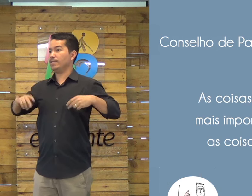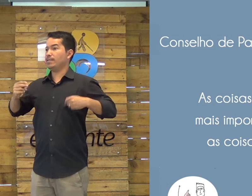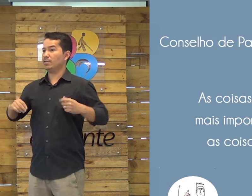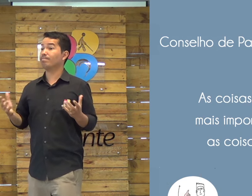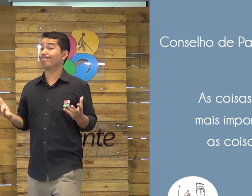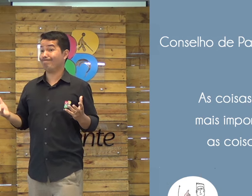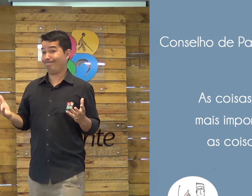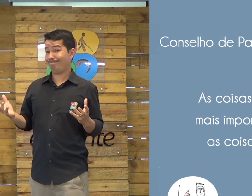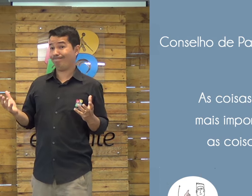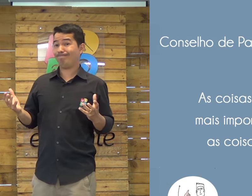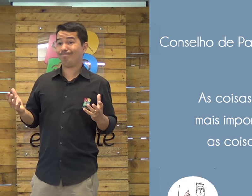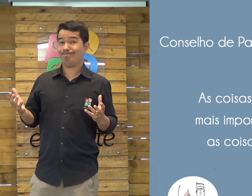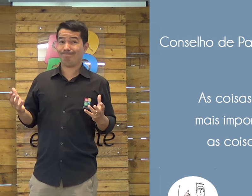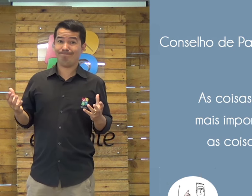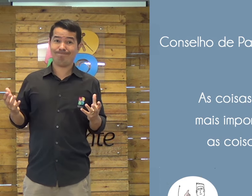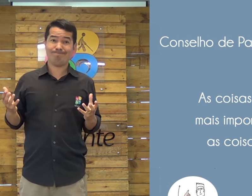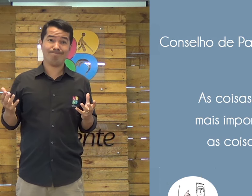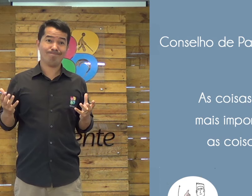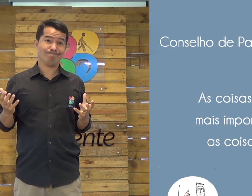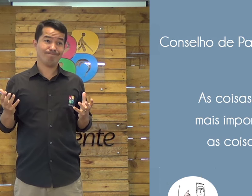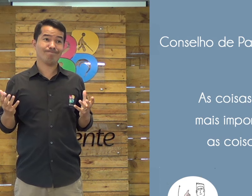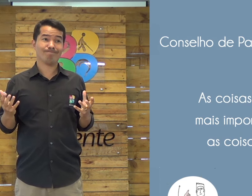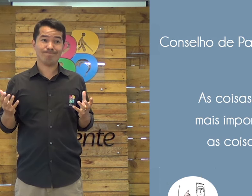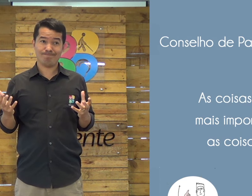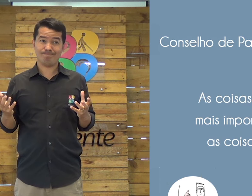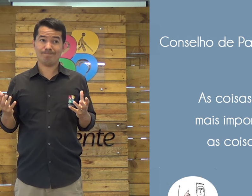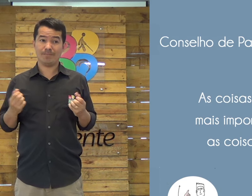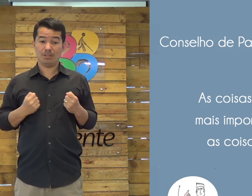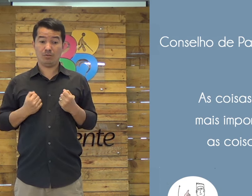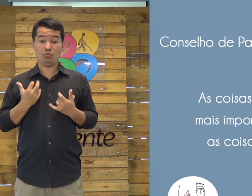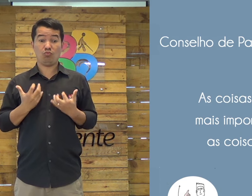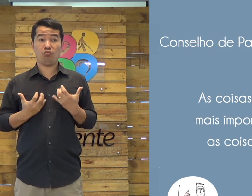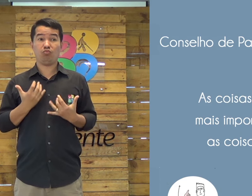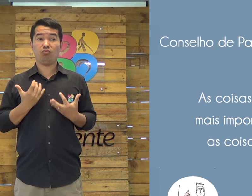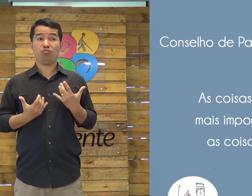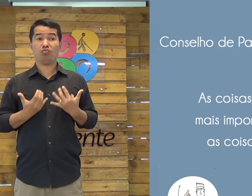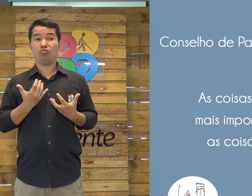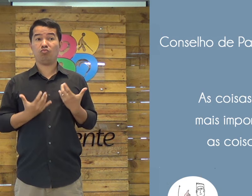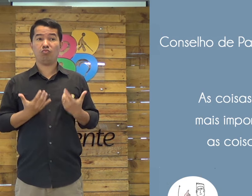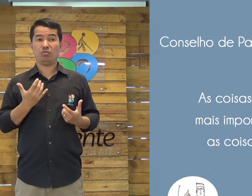Eu preciso. Você só olha para as suas vontades.